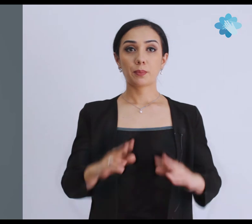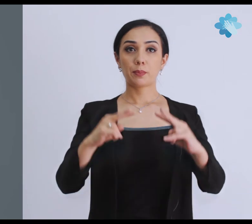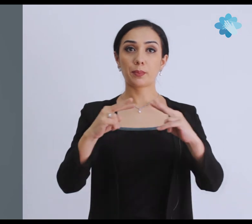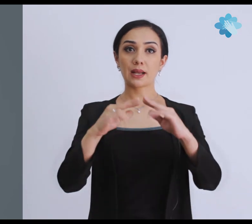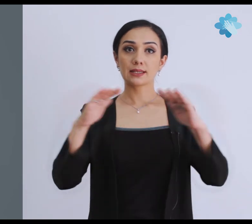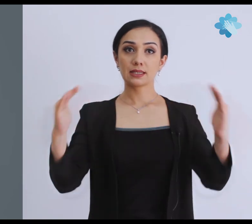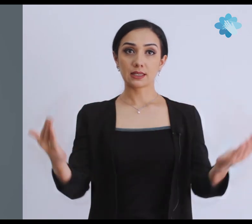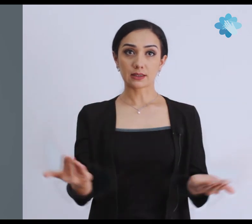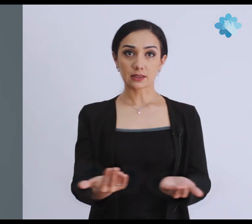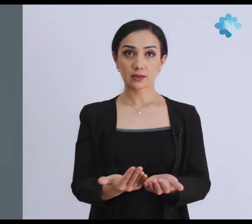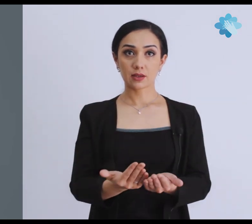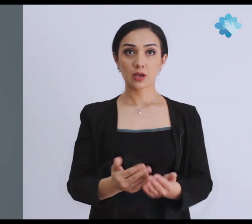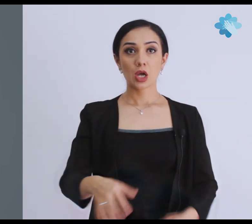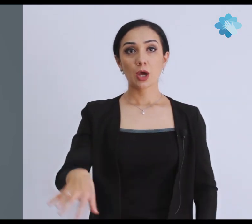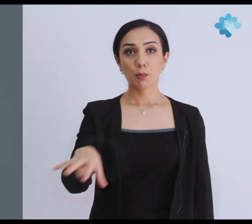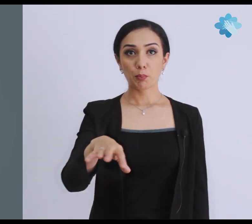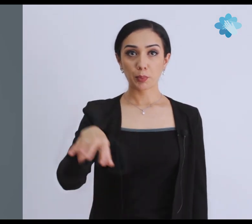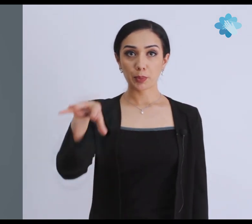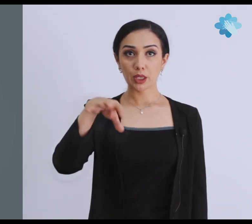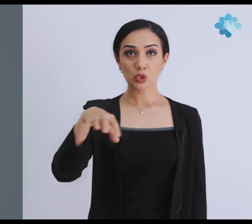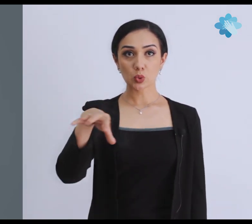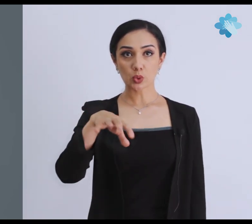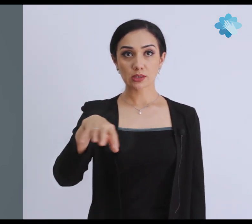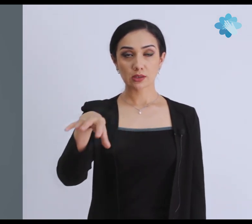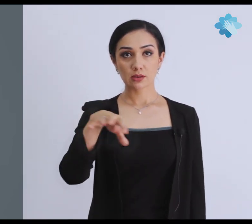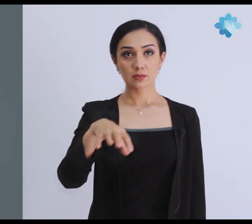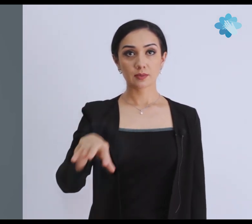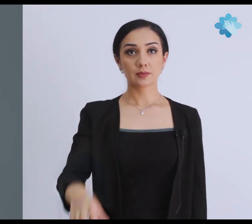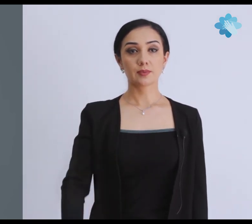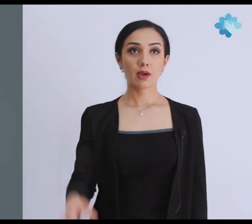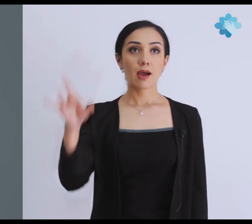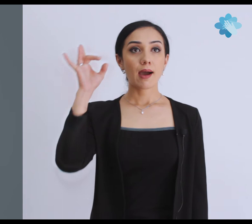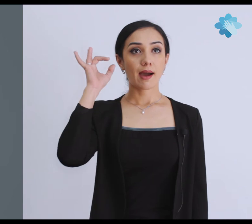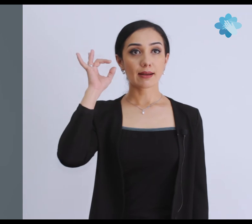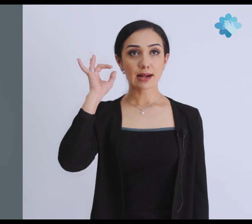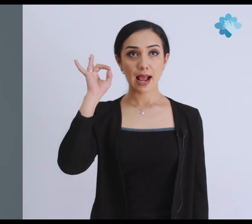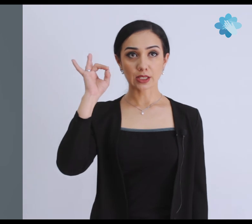просто и не пылесос радио